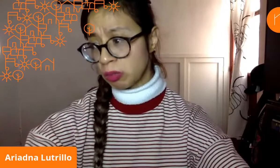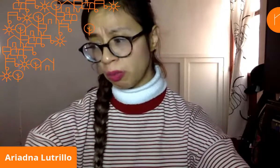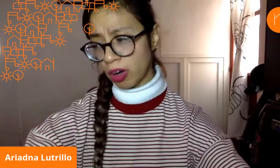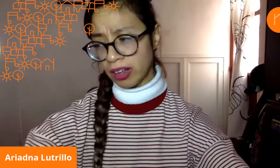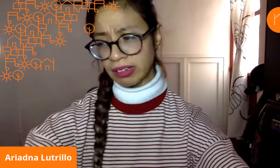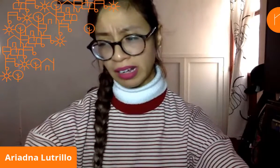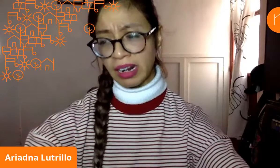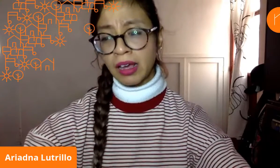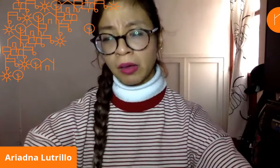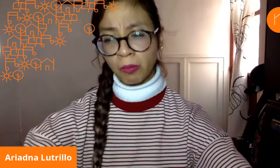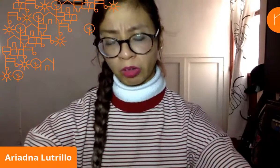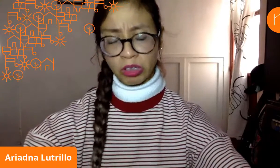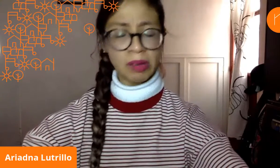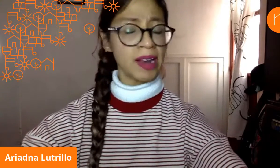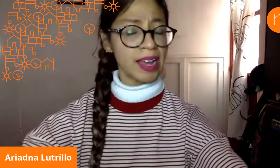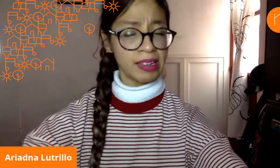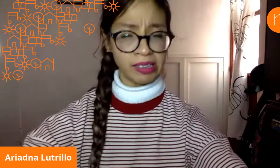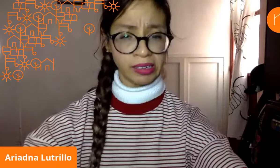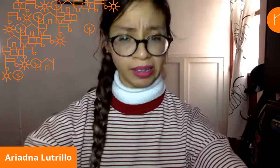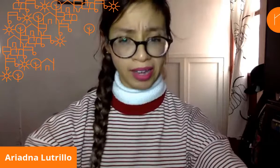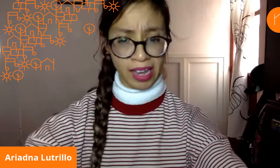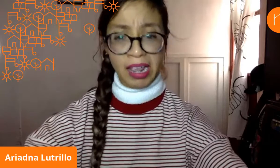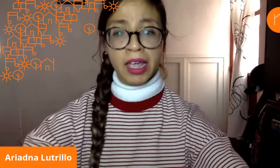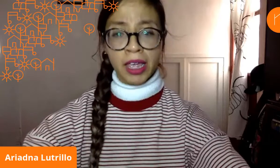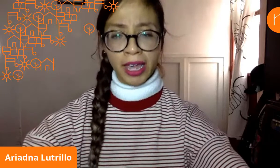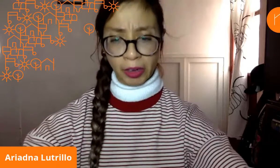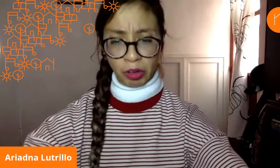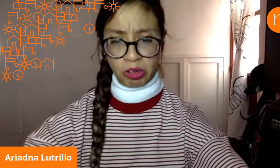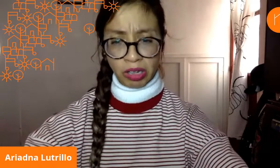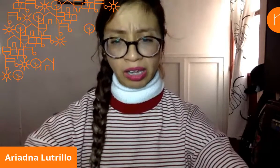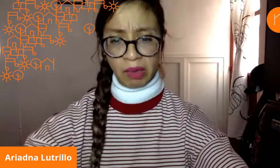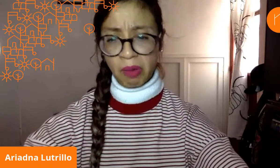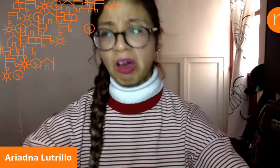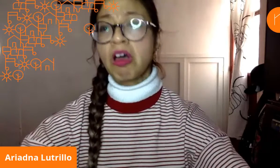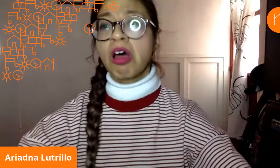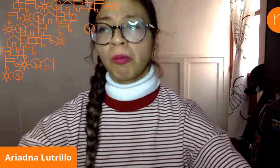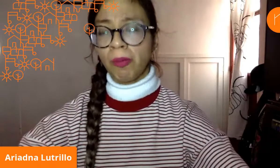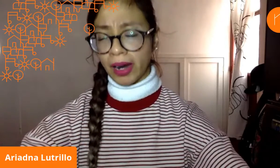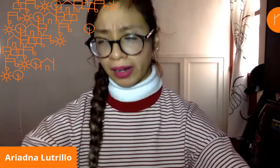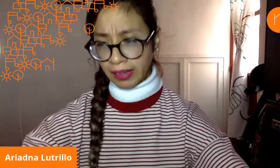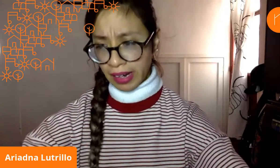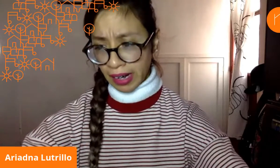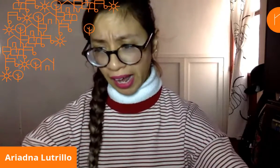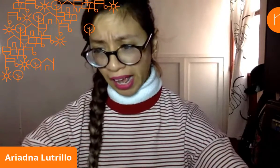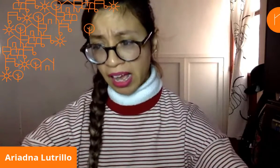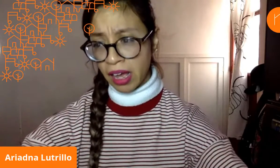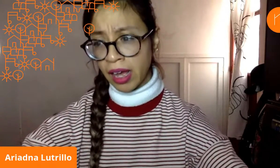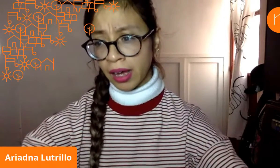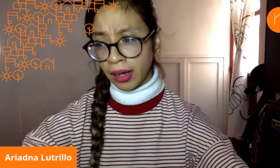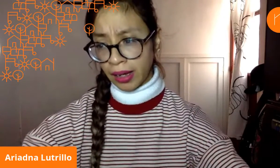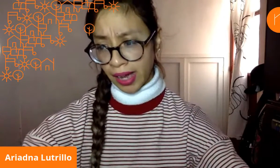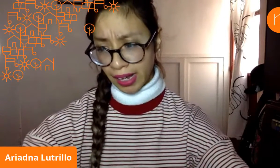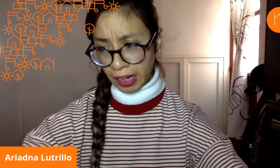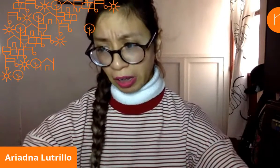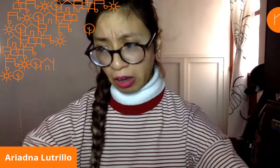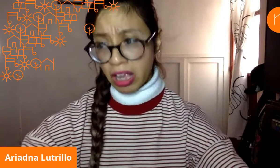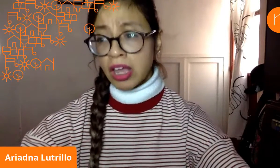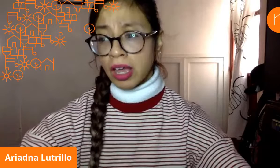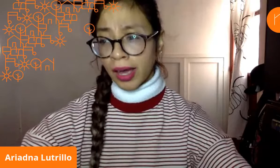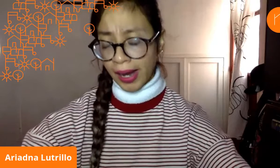por hacer posible este taller y a todo su equipo para hacer que el día de hoy,